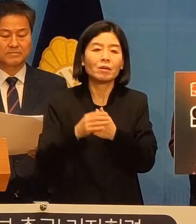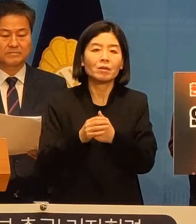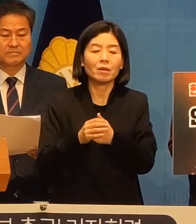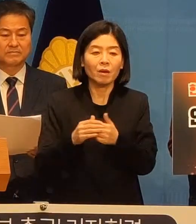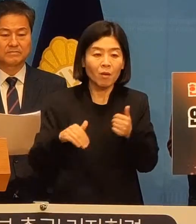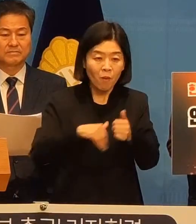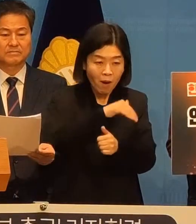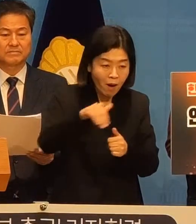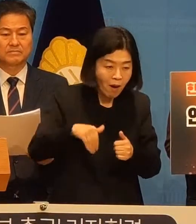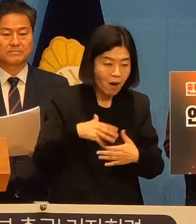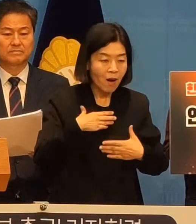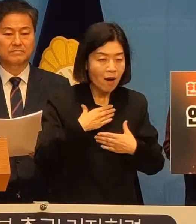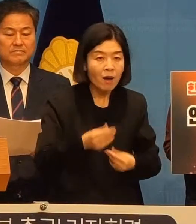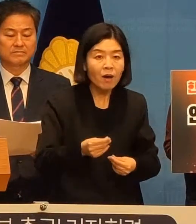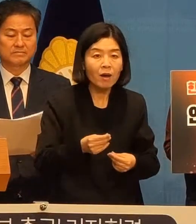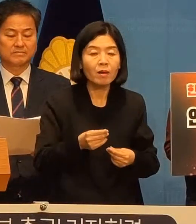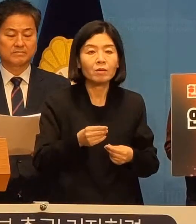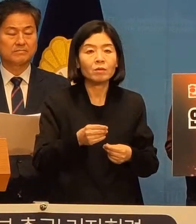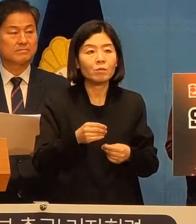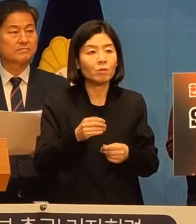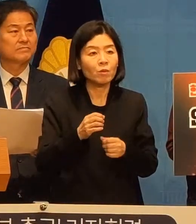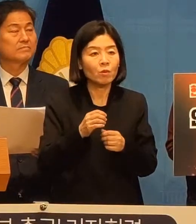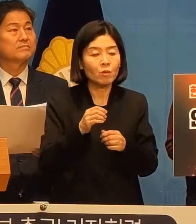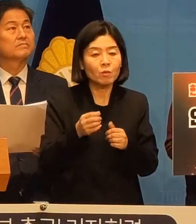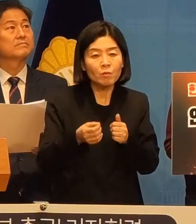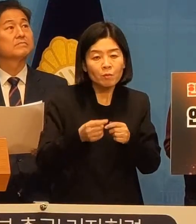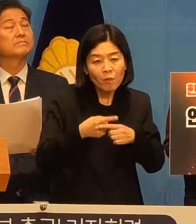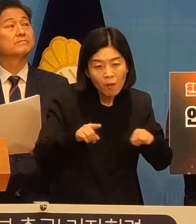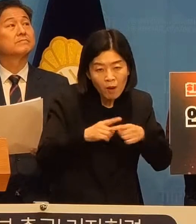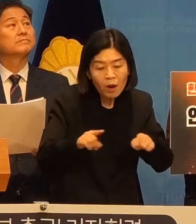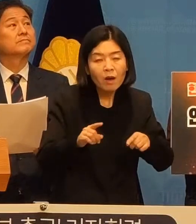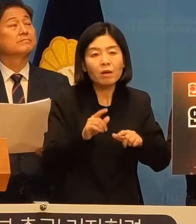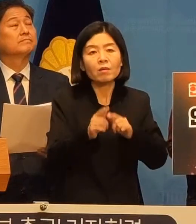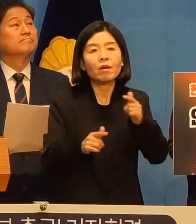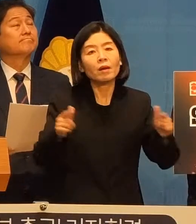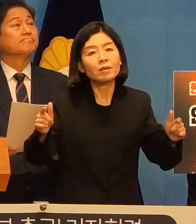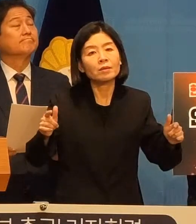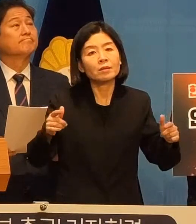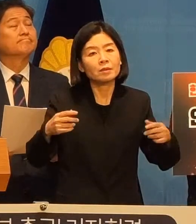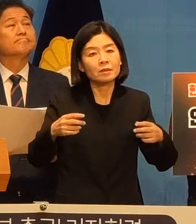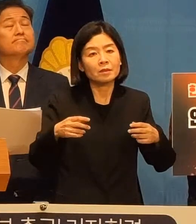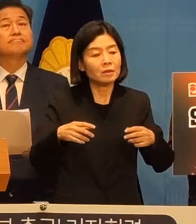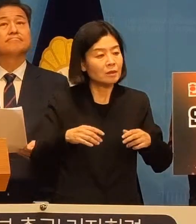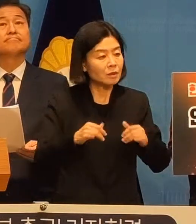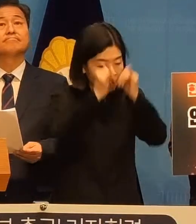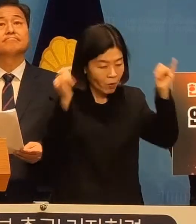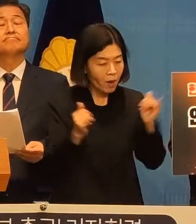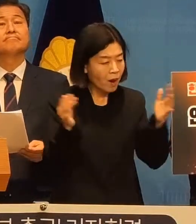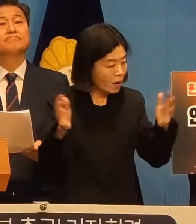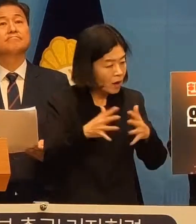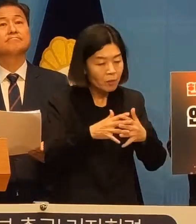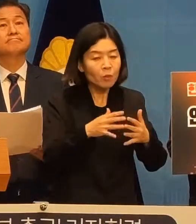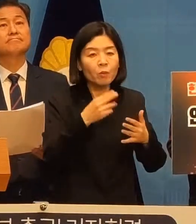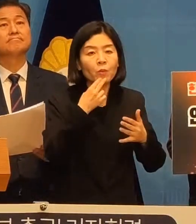영향, 대체 교통수단, 이러한 어떠한 전반적인 사회적 합의가 전혀 없었습니다.